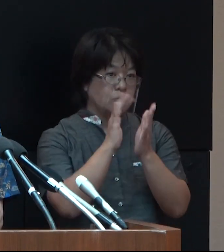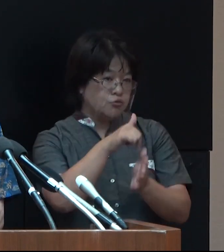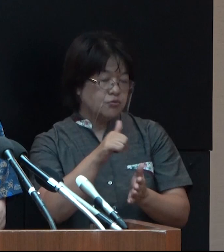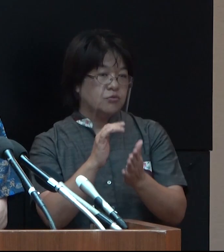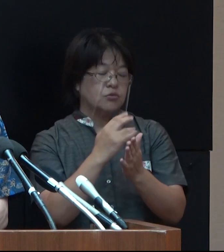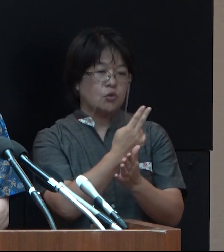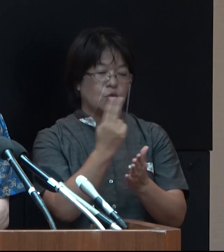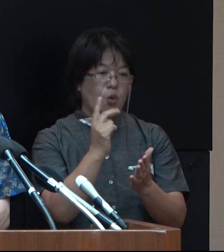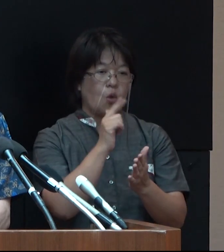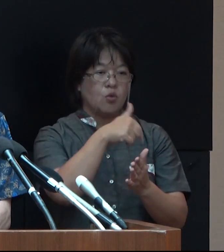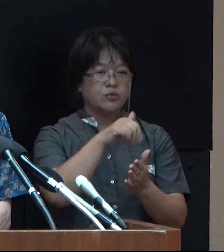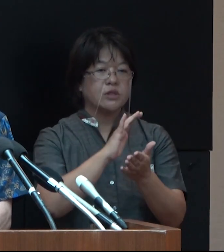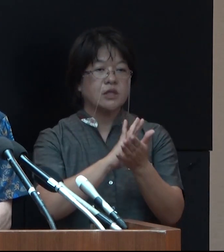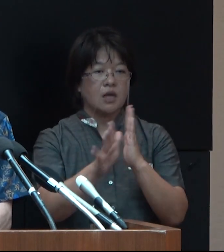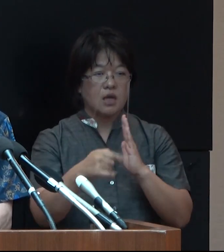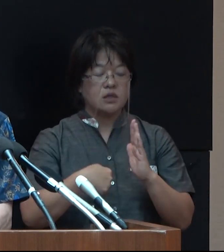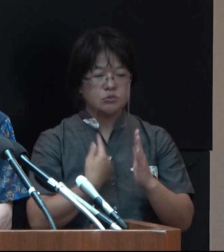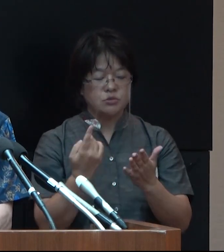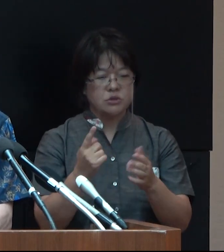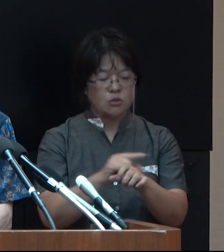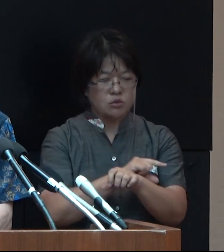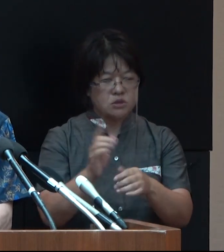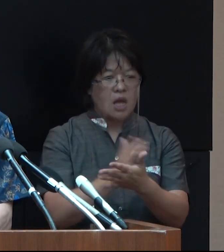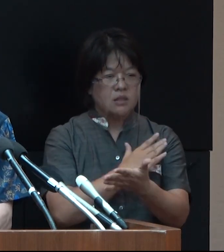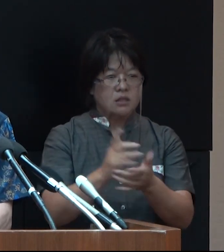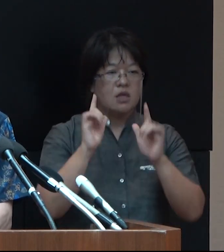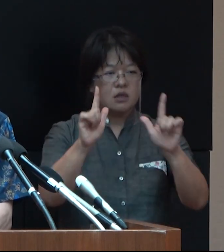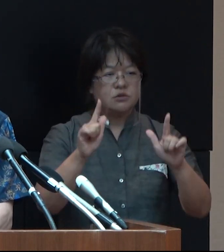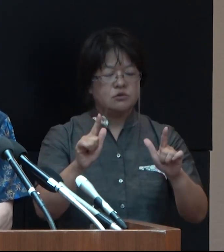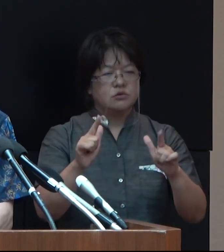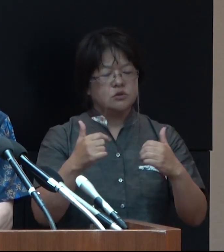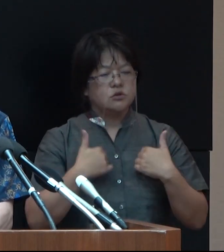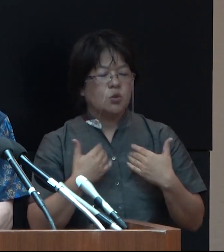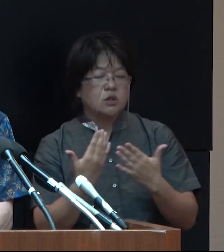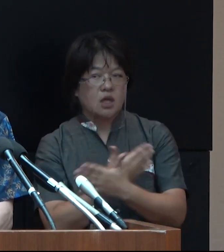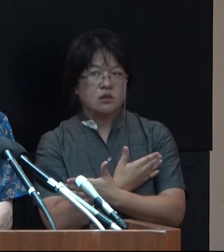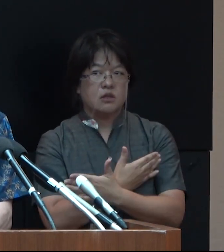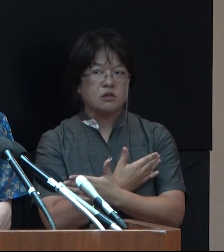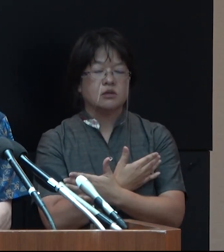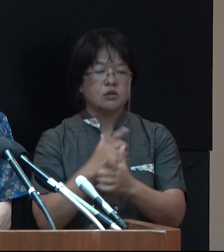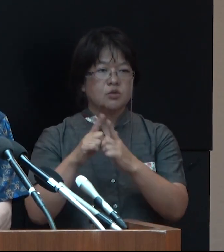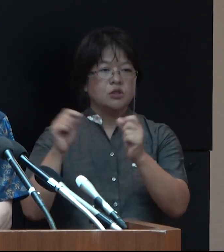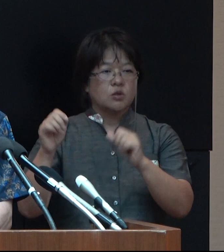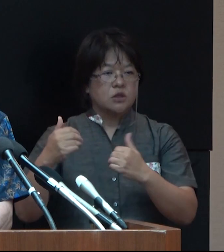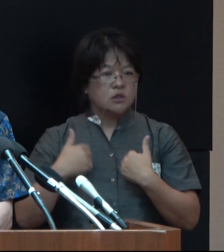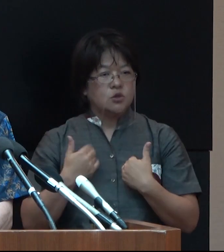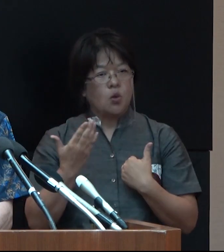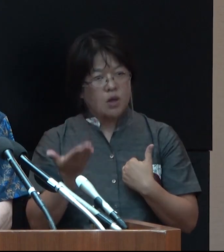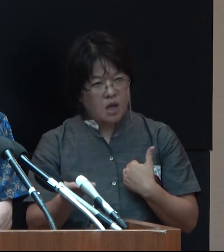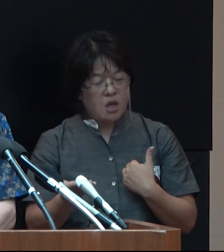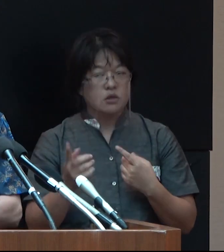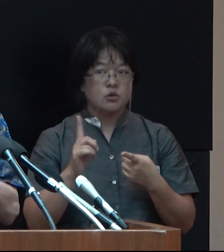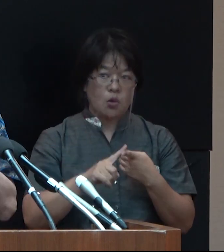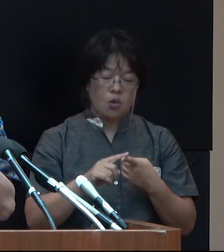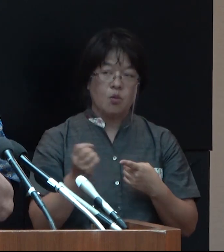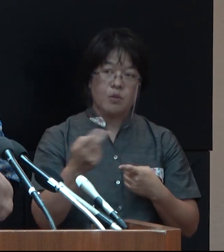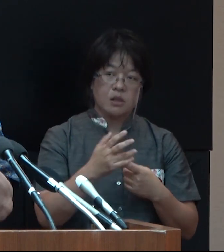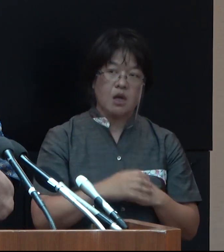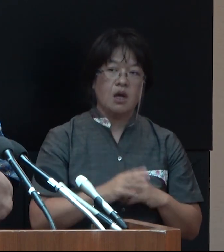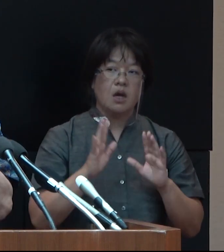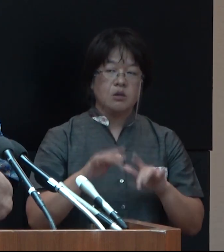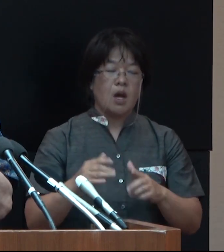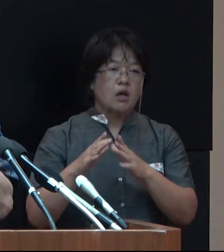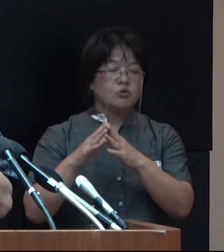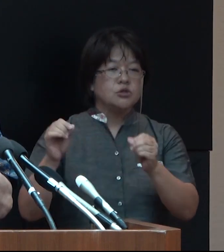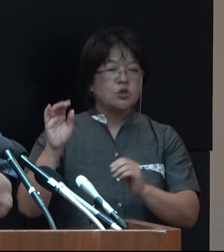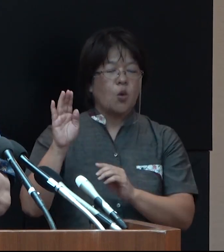あるいはしなければいけない状況になっているわけですが、国として緊急事態宣言を出すべきかということと、今出さずにいる